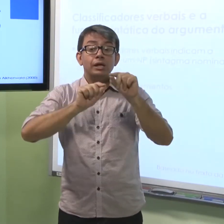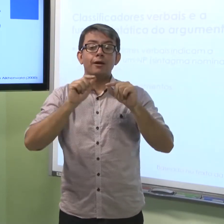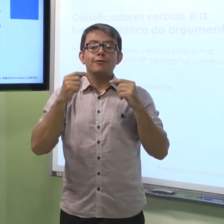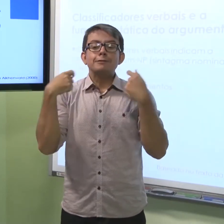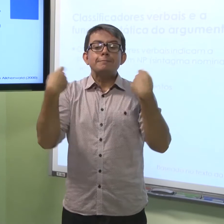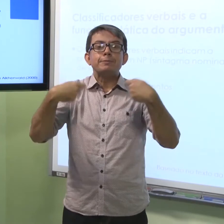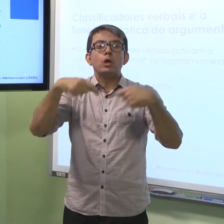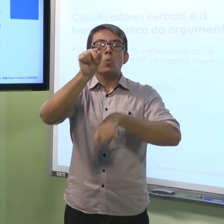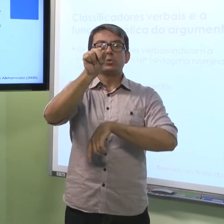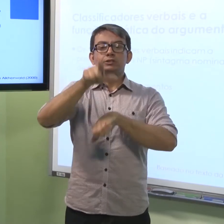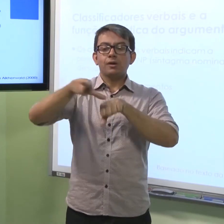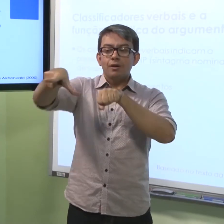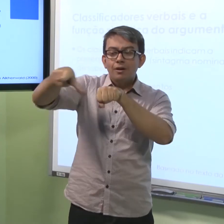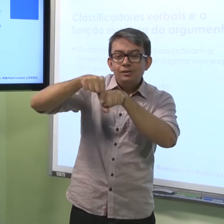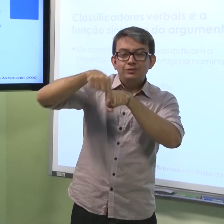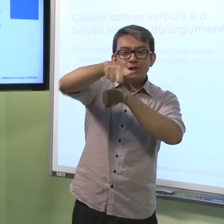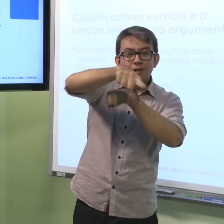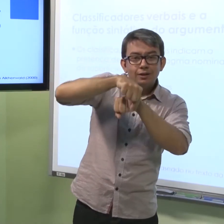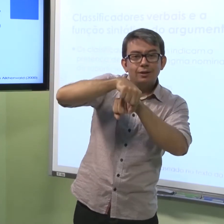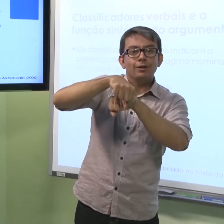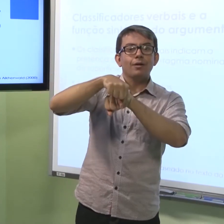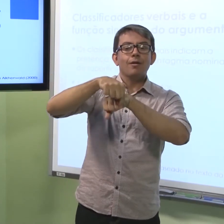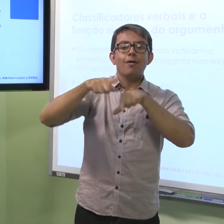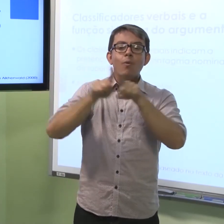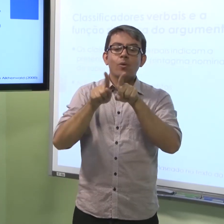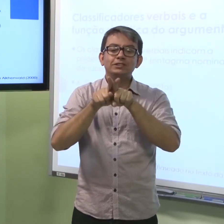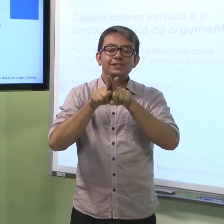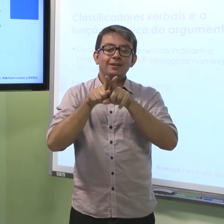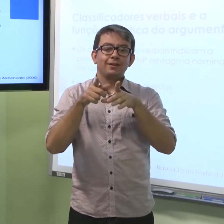Então, eles precisam se ligar a outros termos,